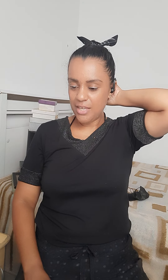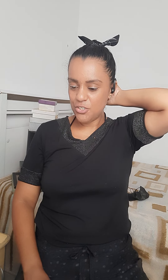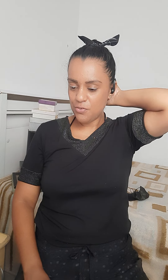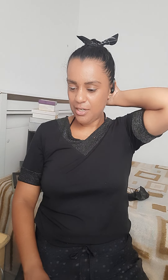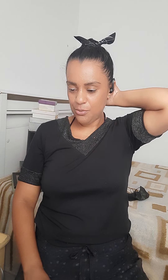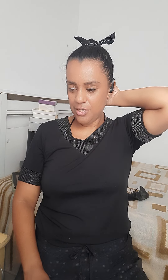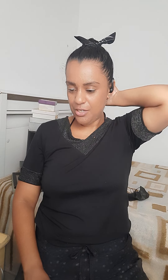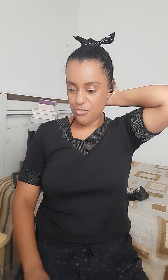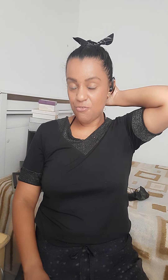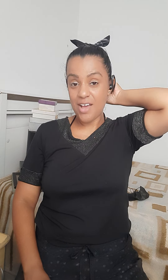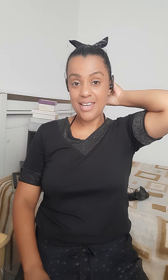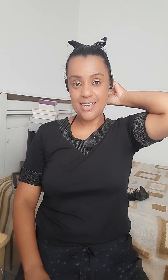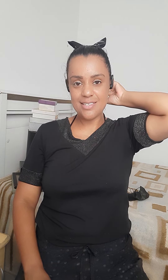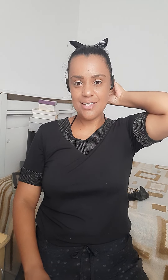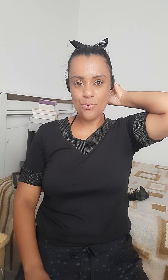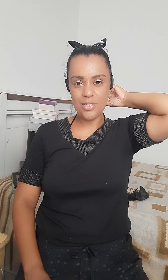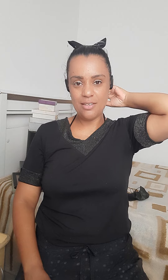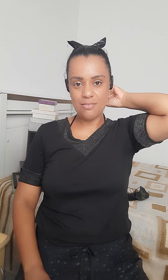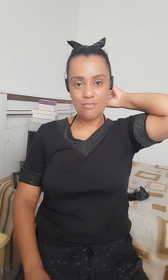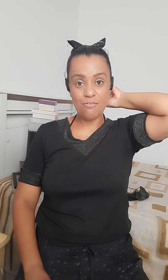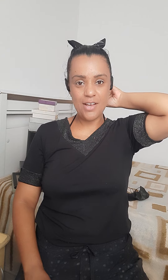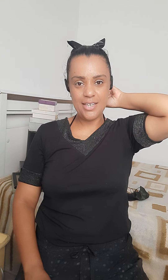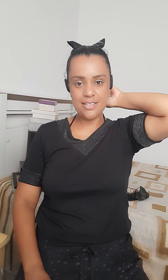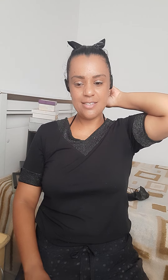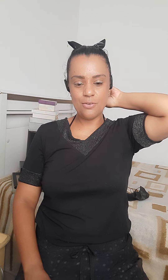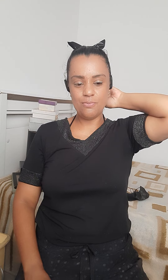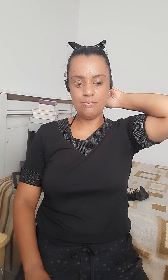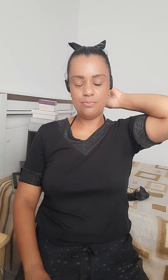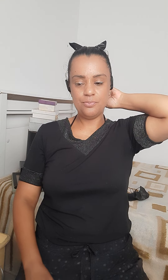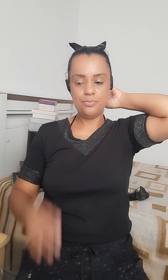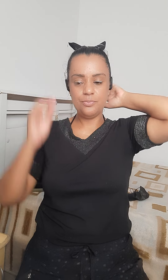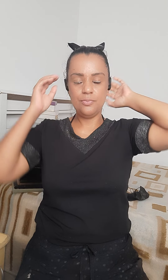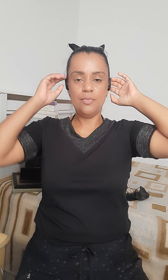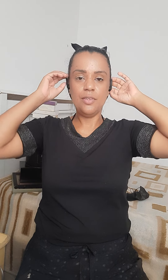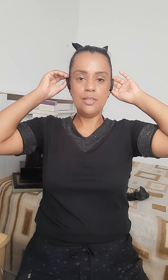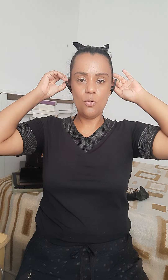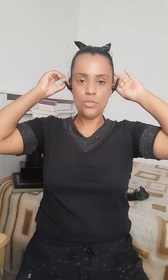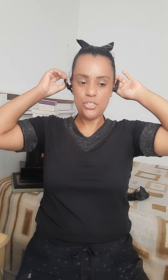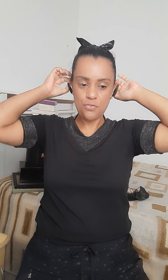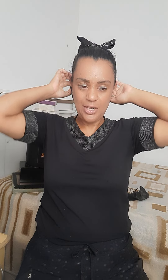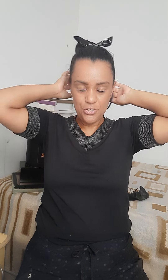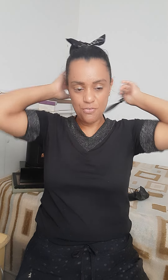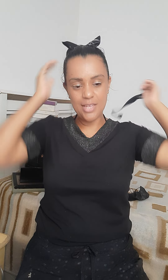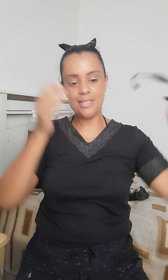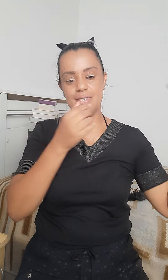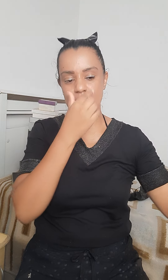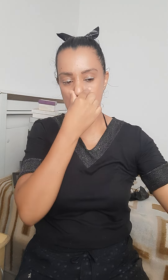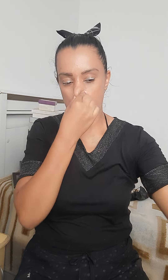gente fala do quê? De variação, né? Variação. Então, quando a gente fala de variação,